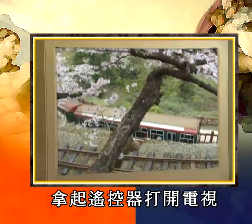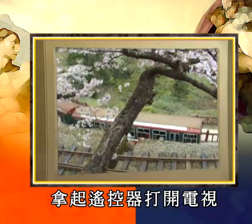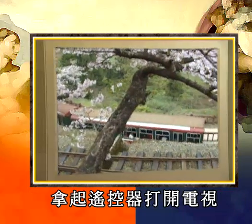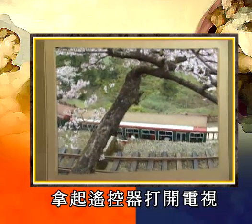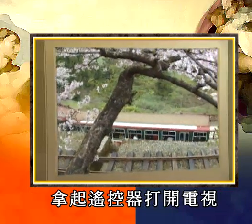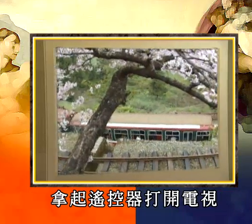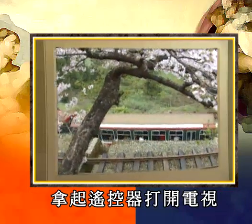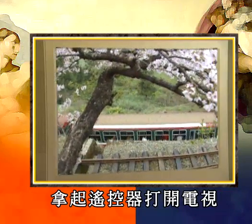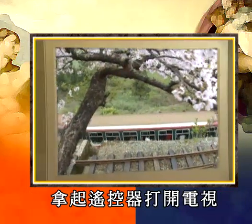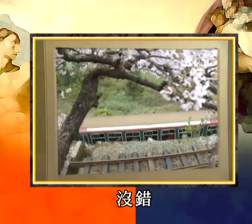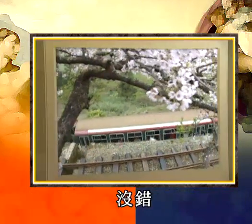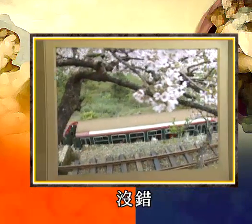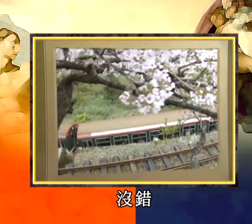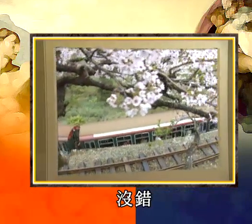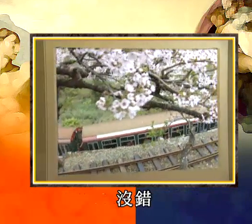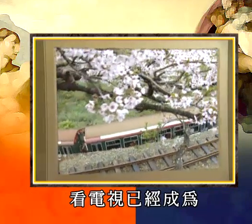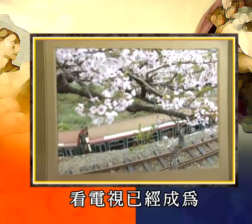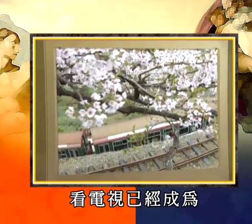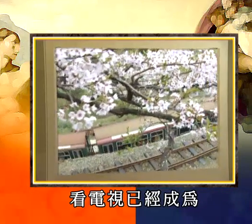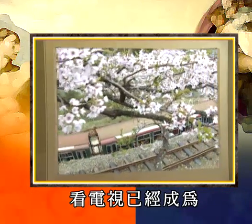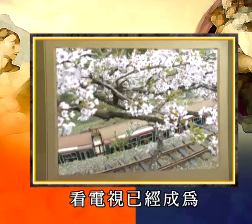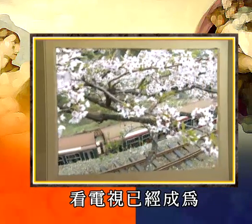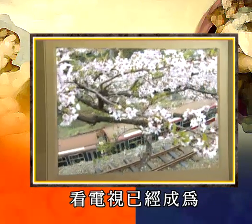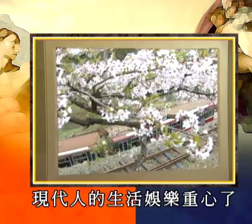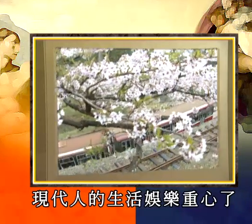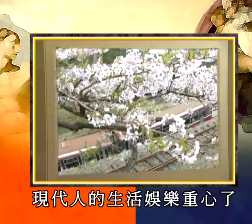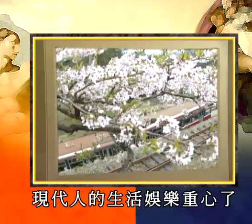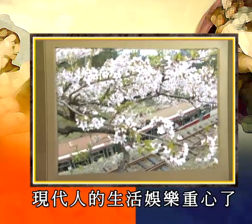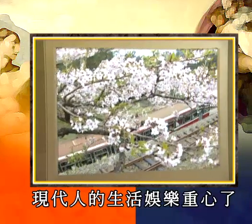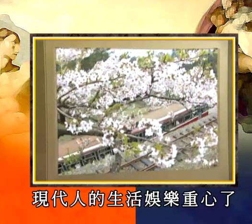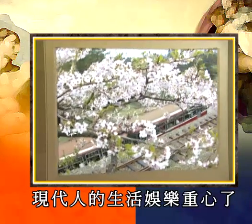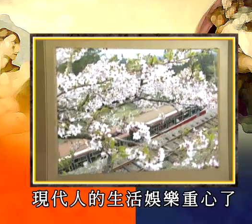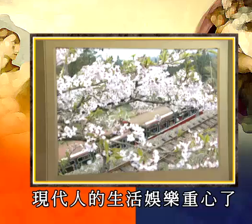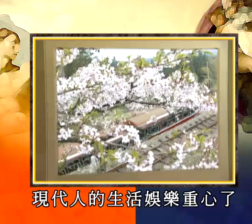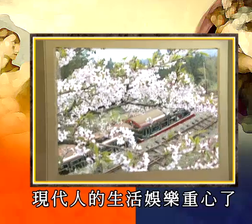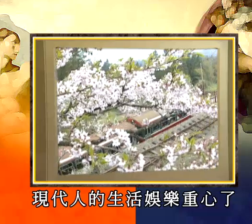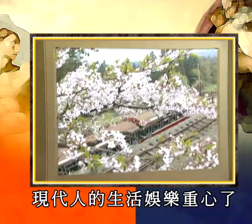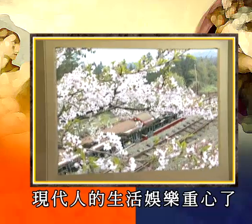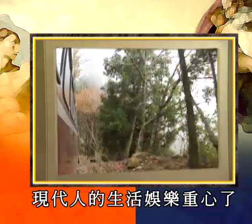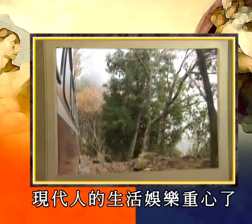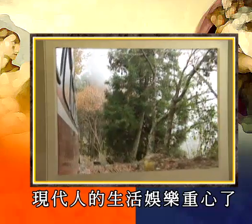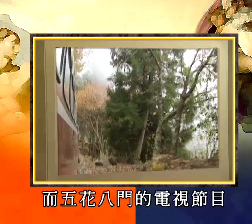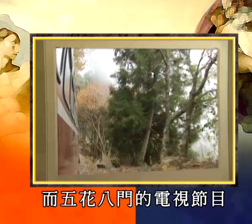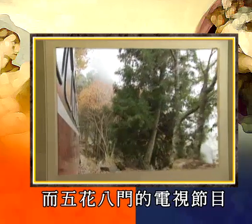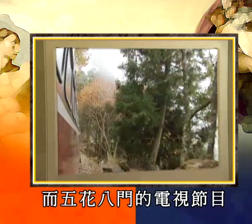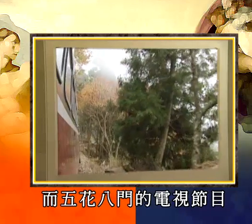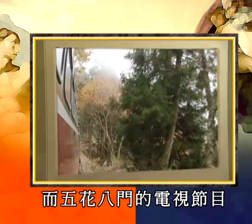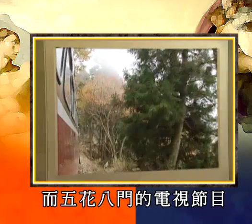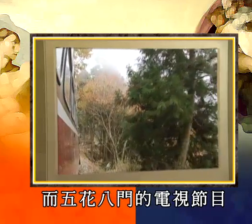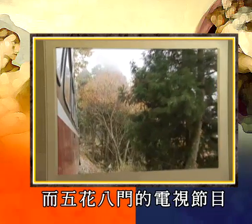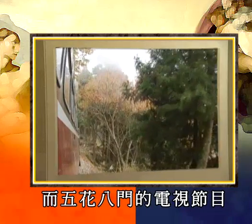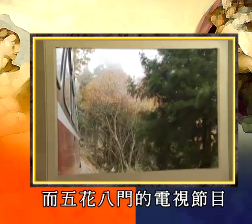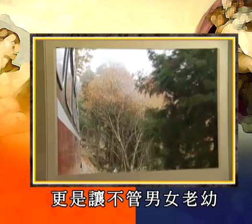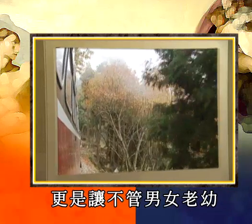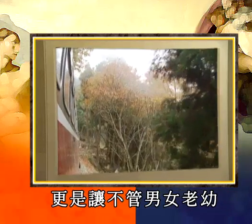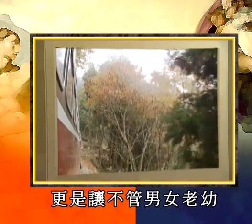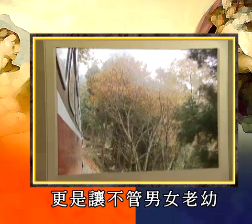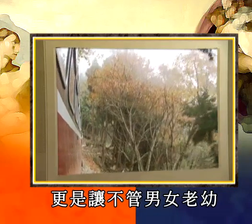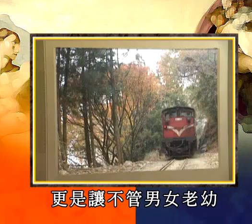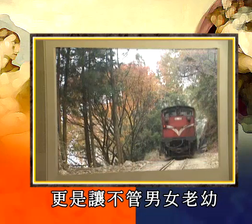电视。没错，看电视已经成为现代人的生活娱乐重心了。而五花八门的电视节目更是让不管男女